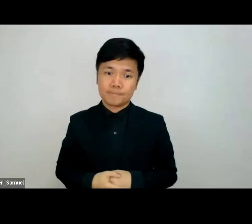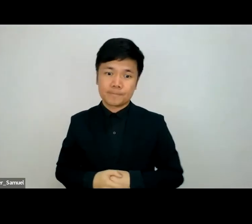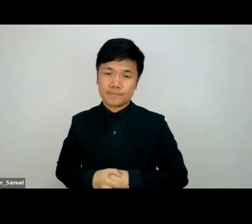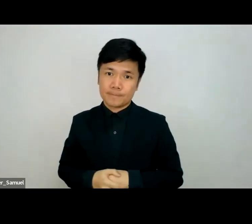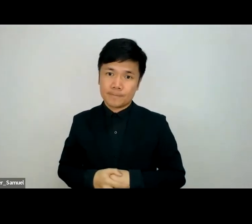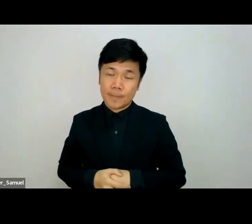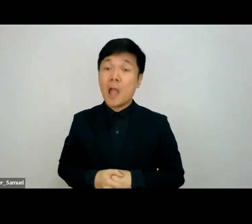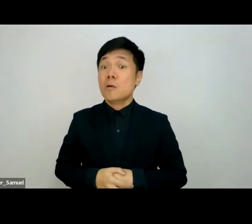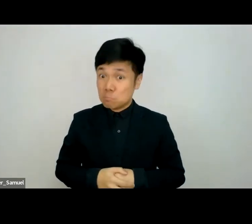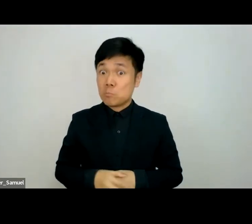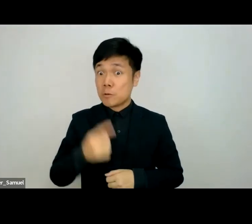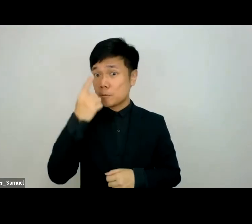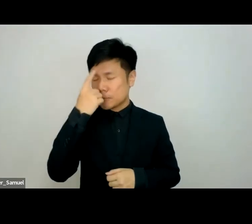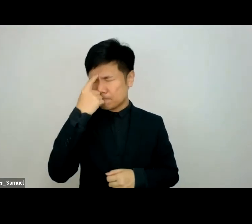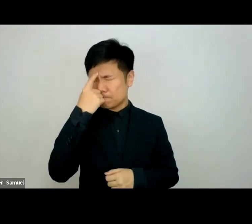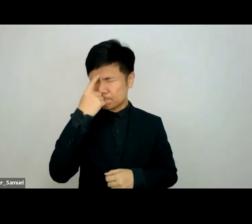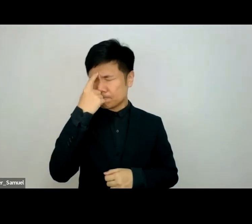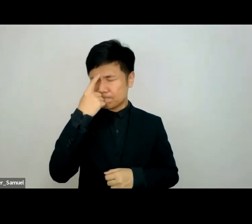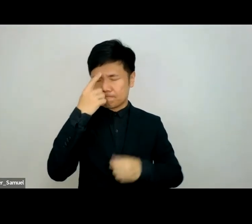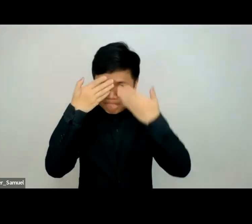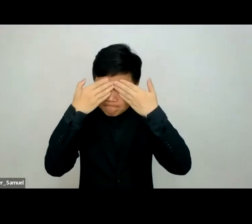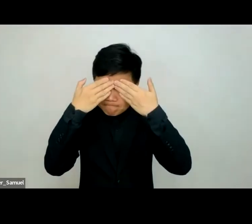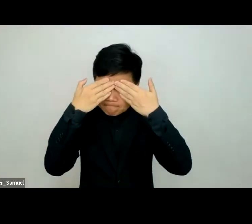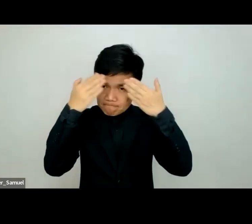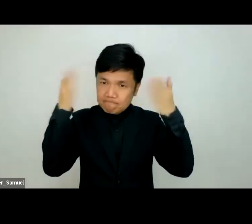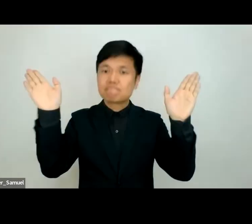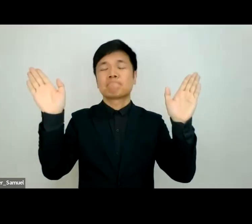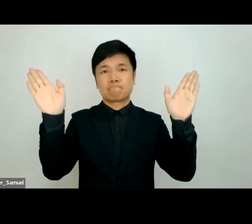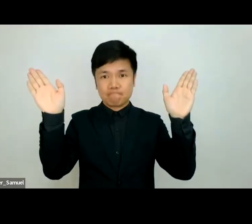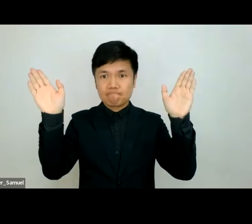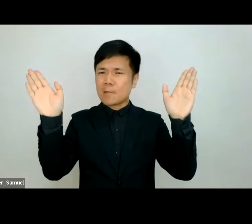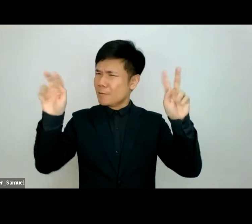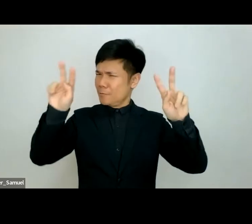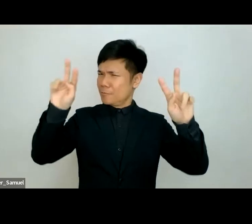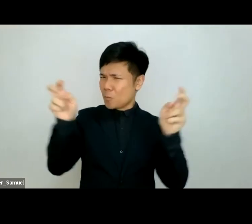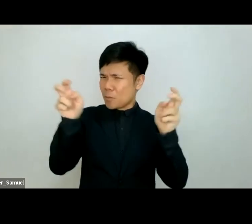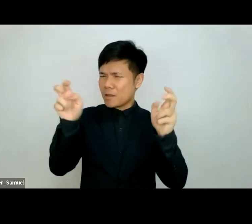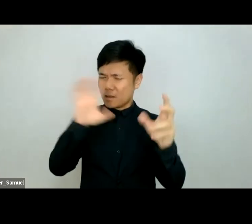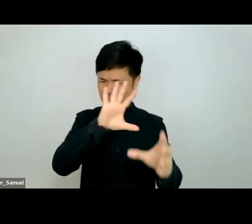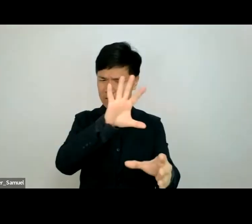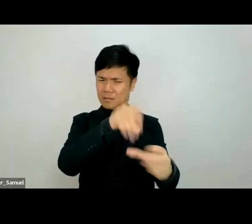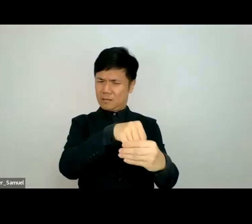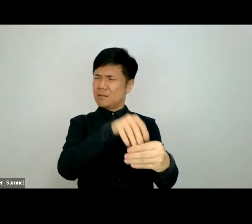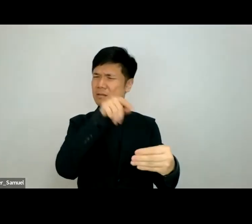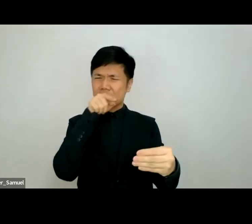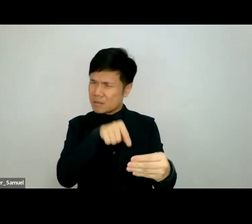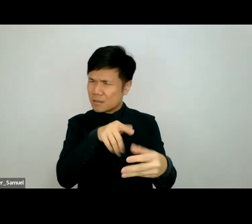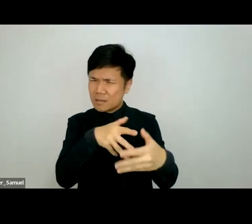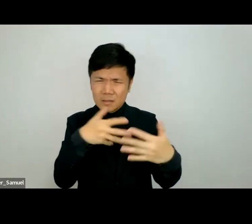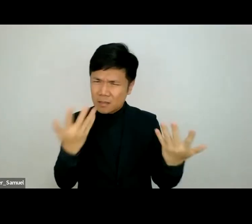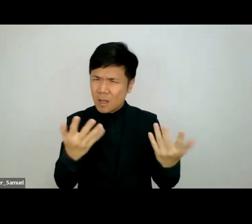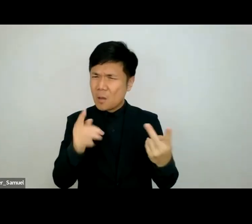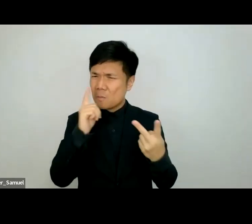des discussions. Nous voulons avoir un cadre plus compréhensif sur les